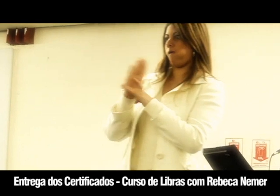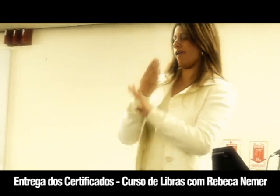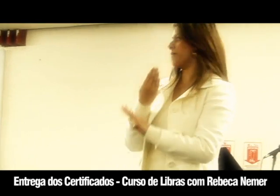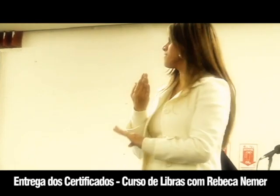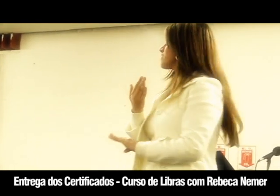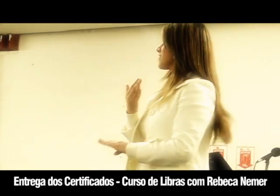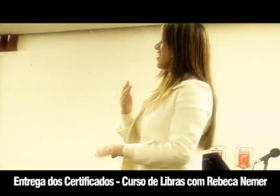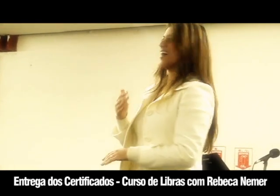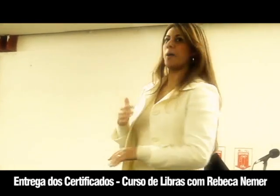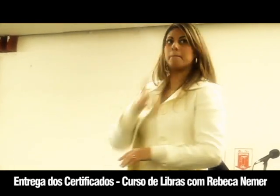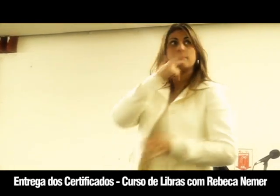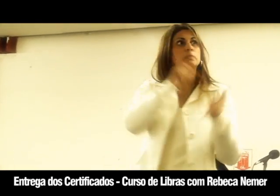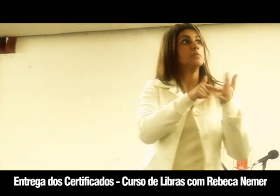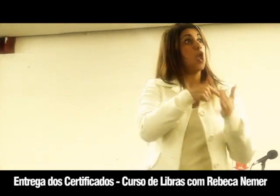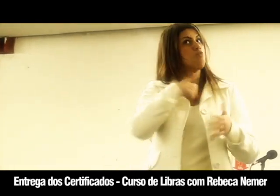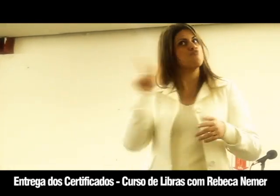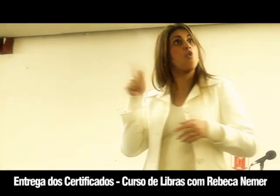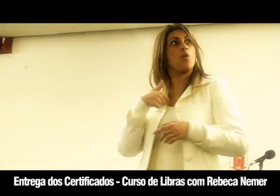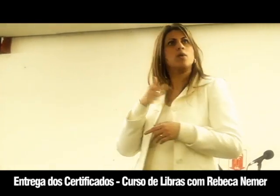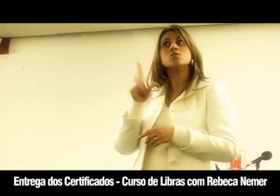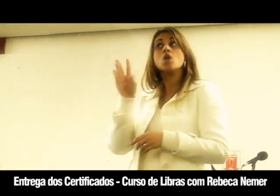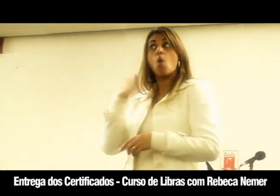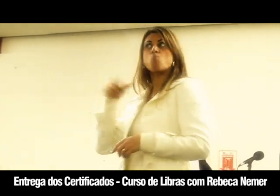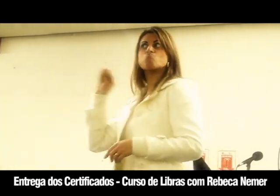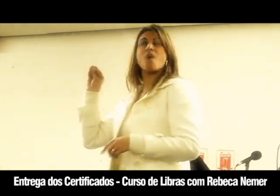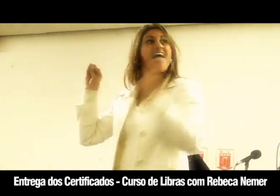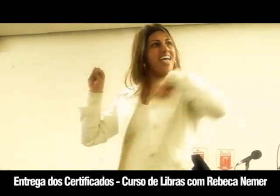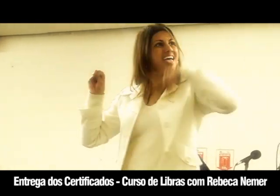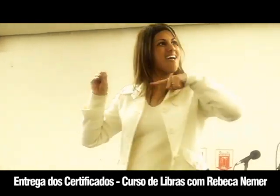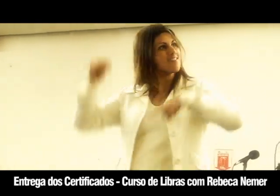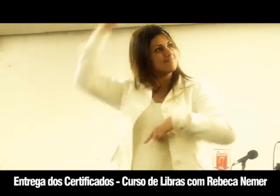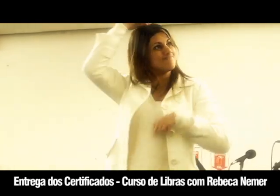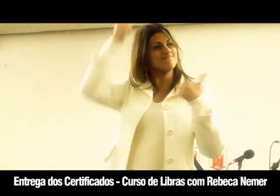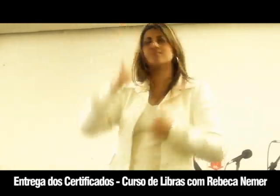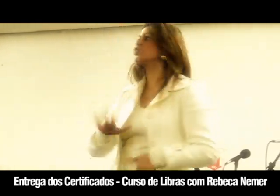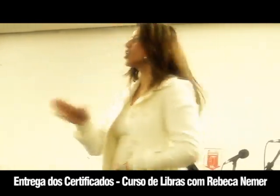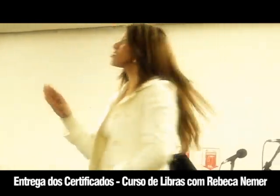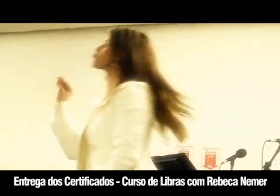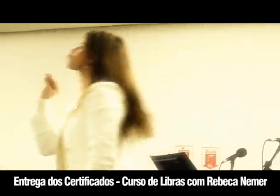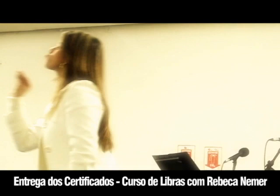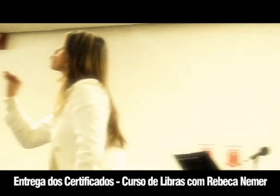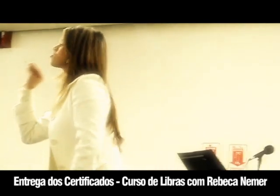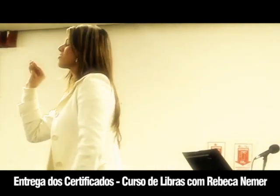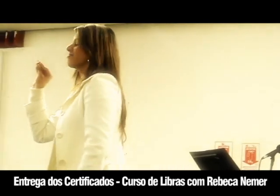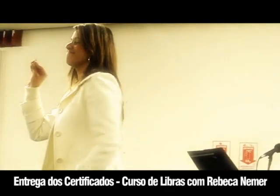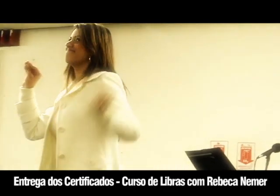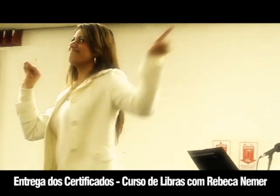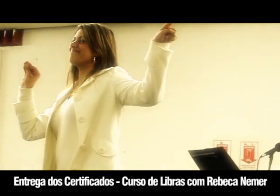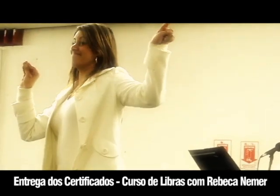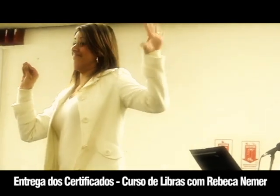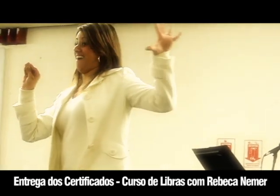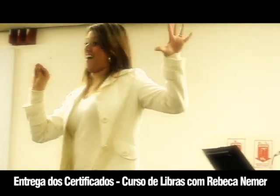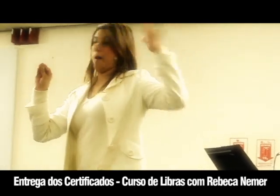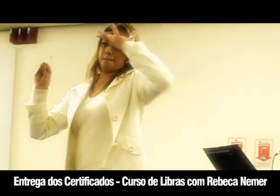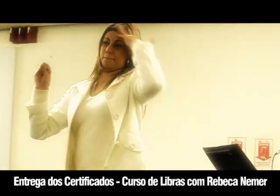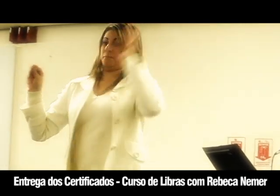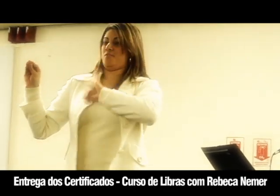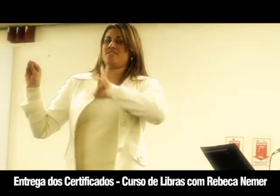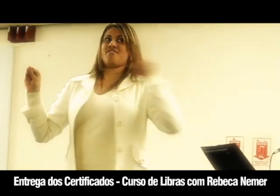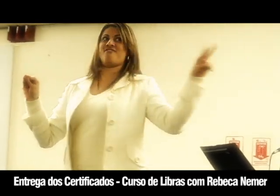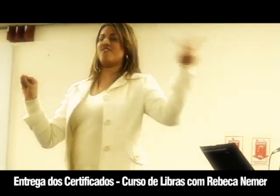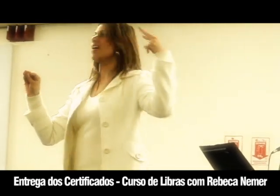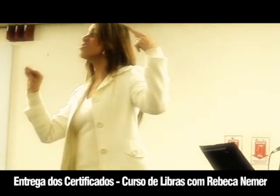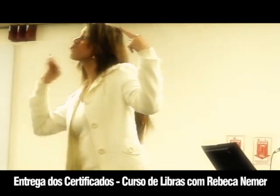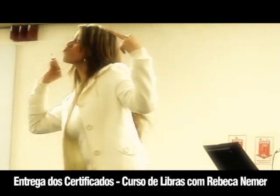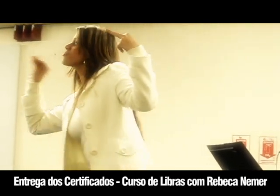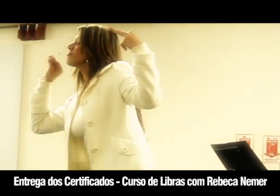eu traí sangue inocente. E o centurião que conduziu o processo de crucificação até o alto da